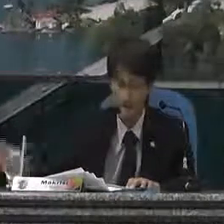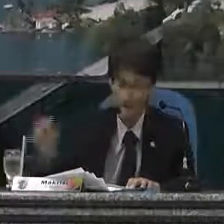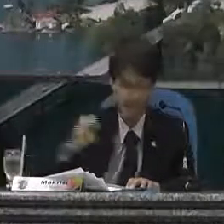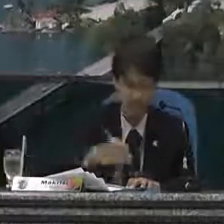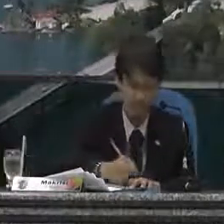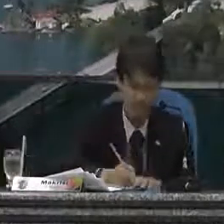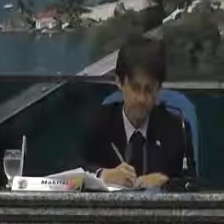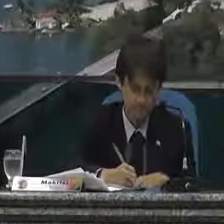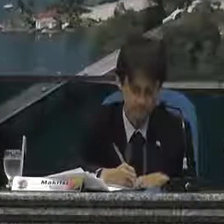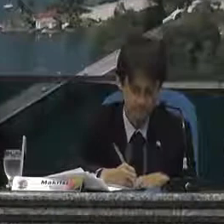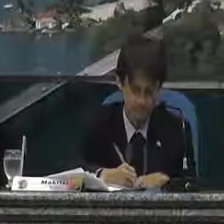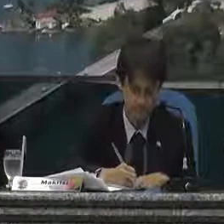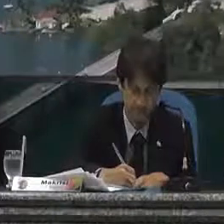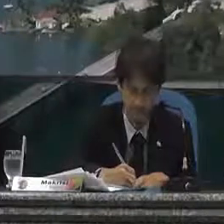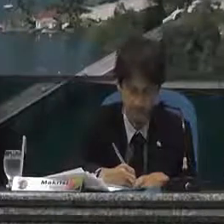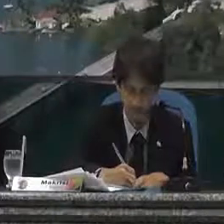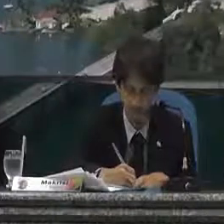Vereador Nerival.